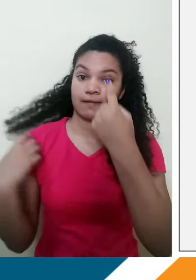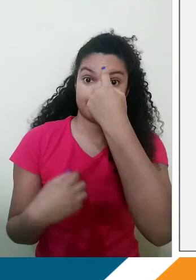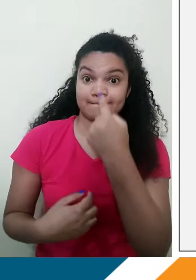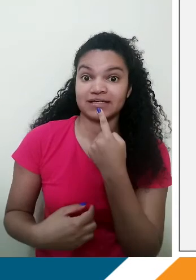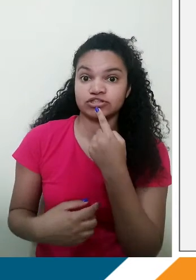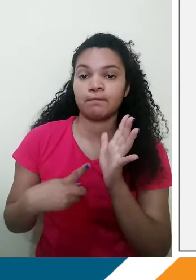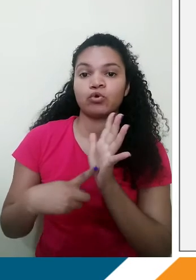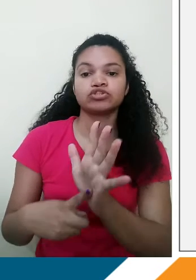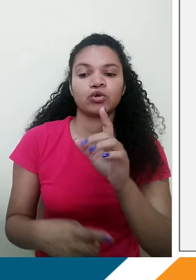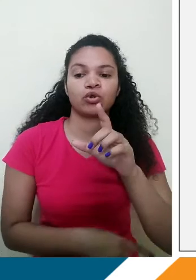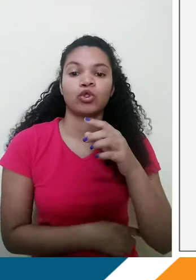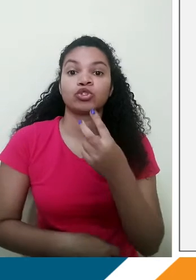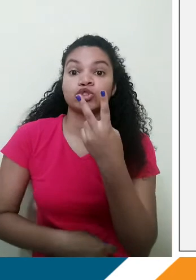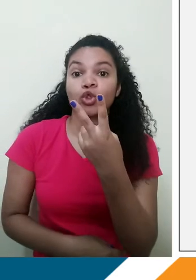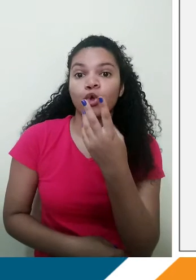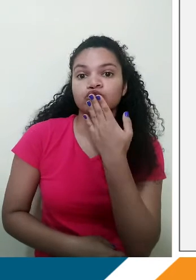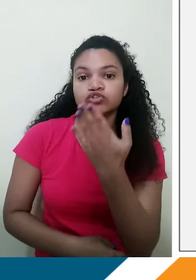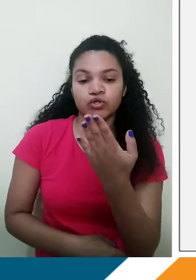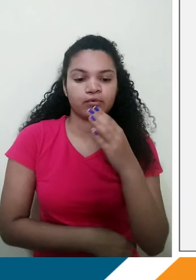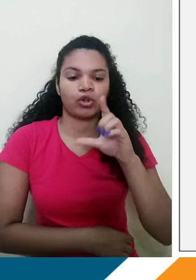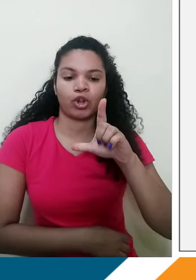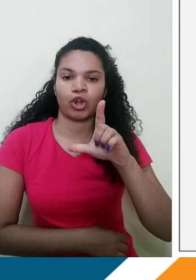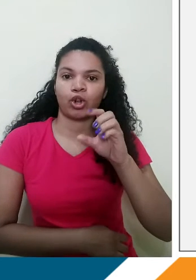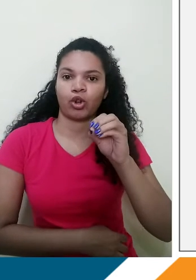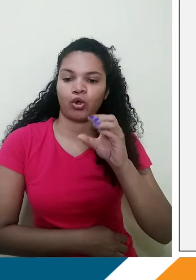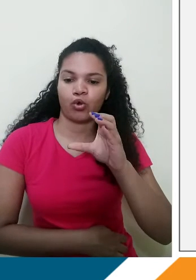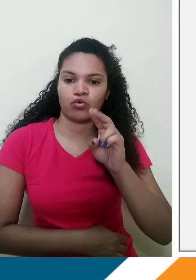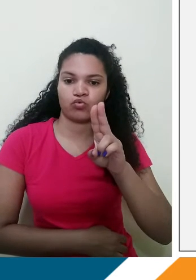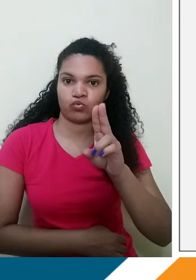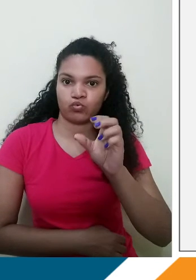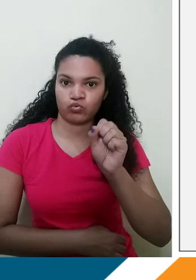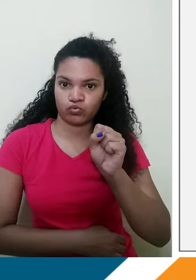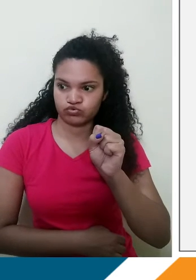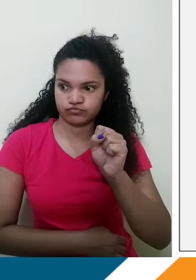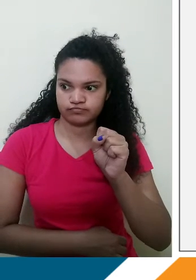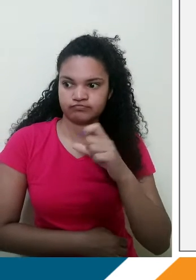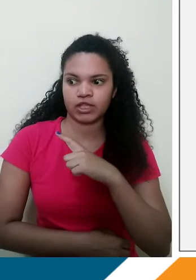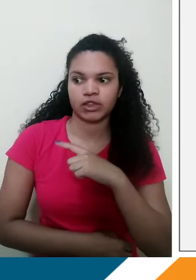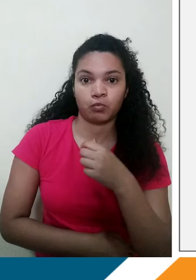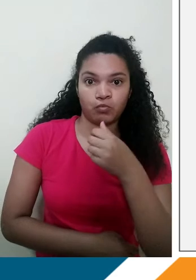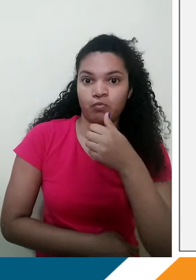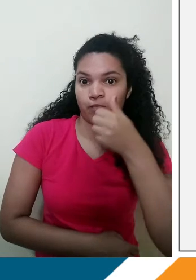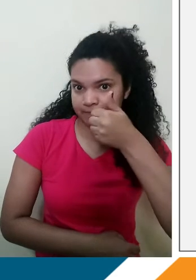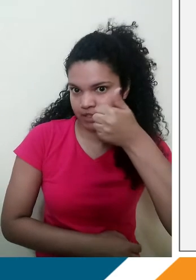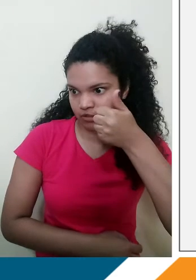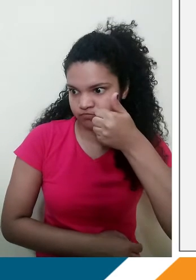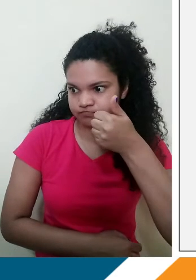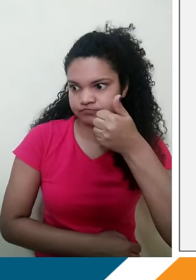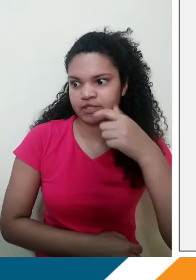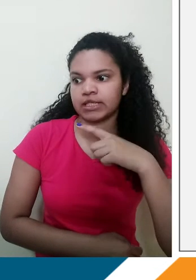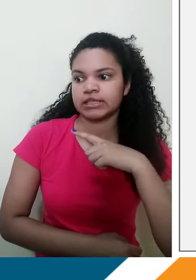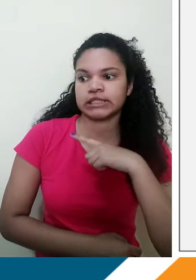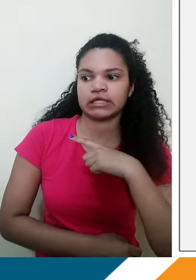locais. O loco 1, que pode conter o alelo A, o alelo B, o alelo C ou o alelo D, e o loco 2,